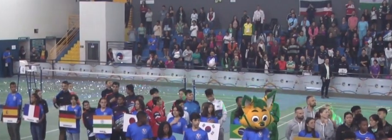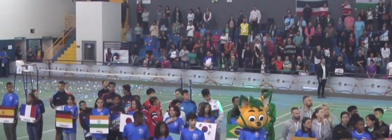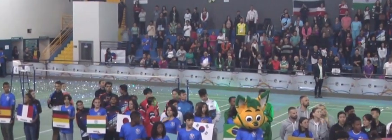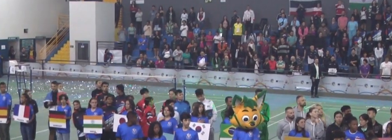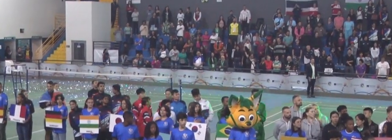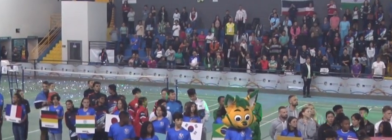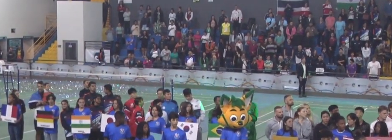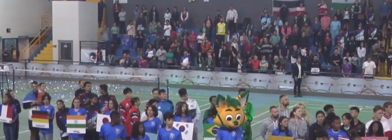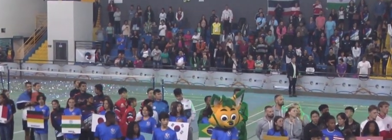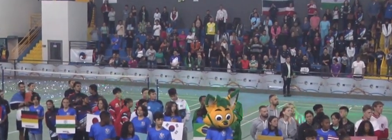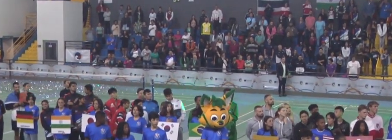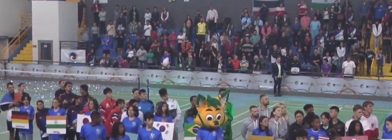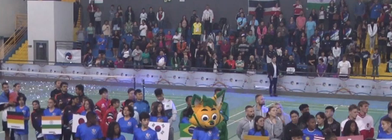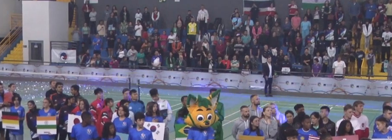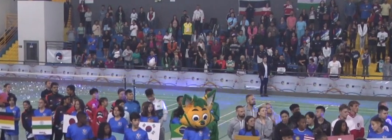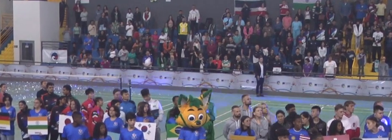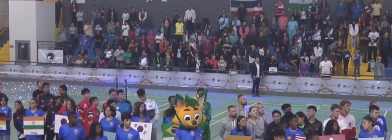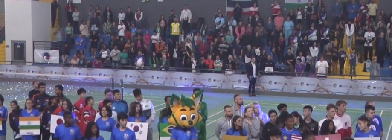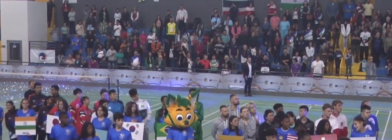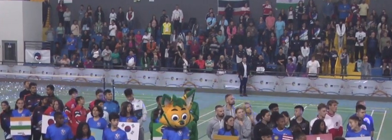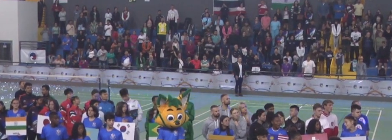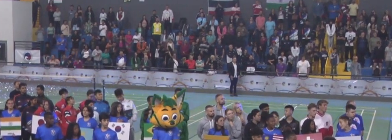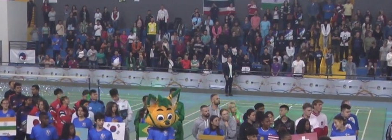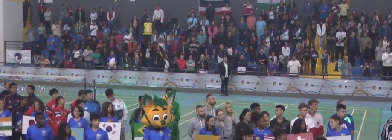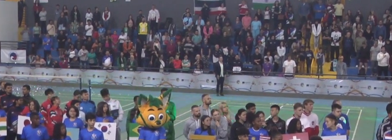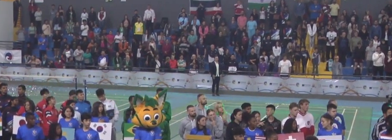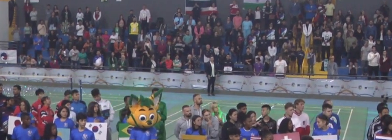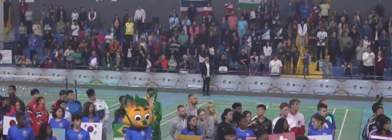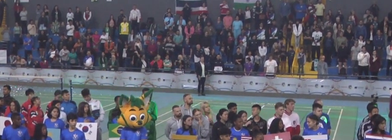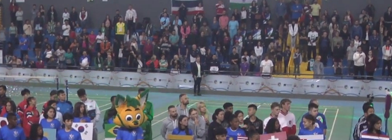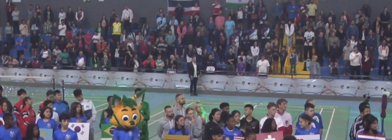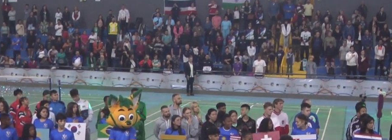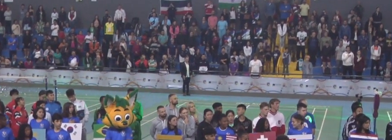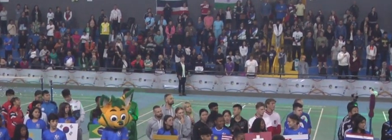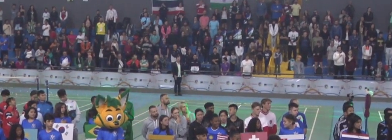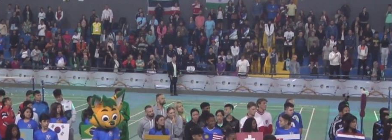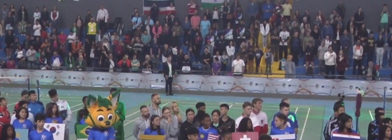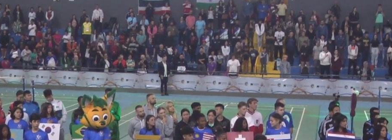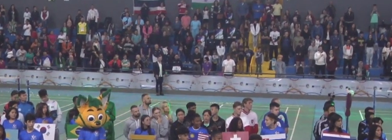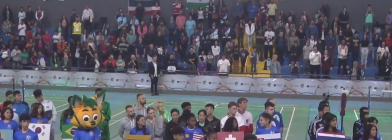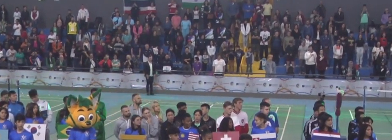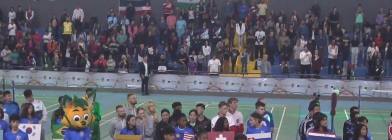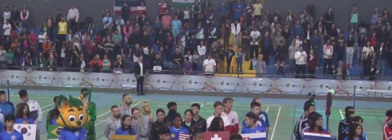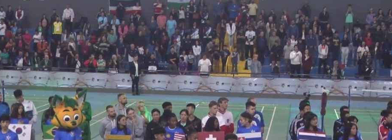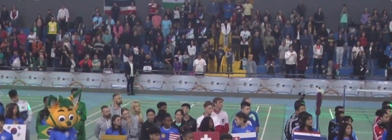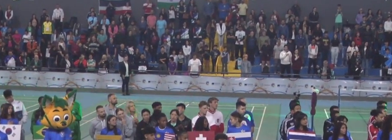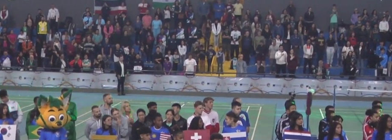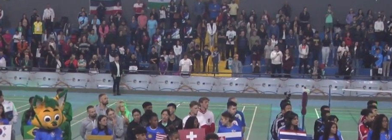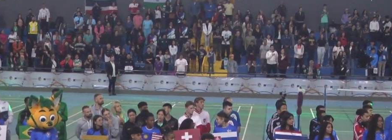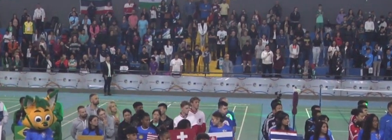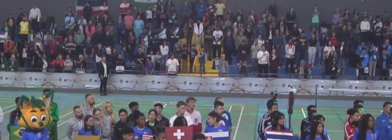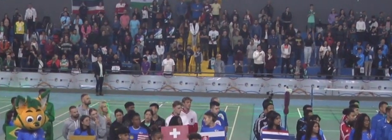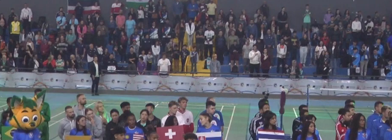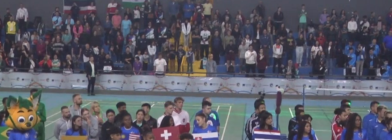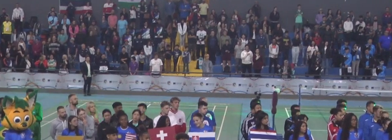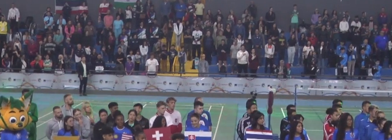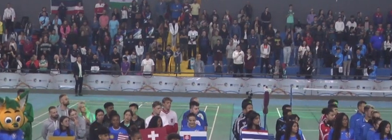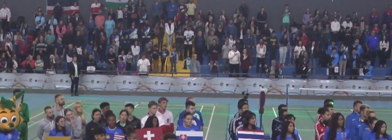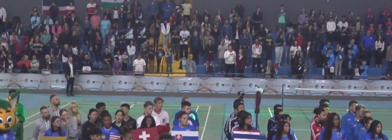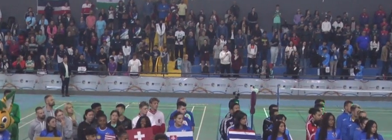eu considero que é uma marca para a cidade de Parade Minas, traz uma visibilidade para a cidade, e além disso, mostra que as pessoas